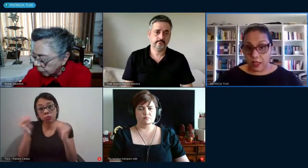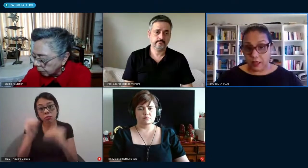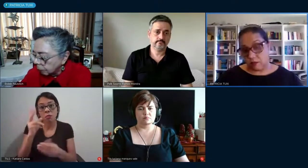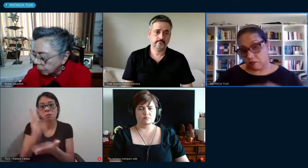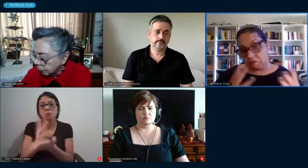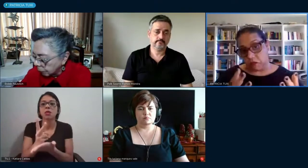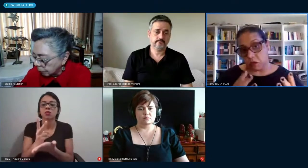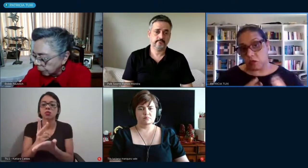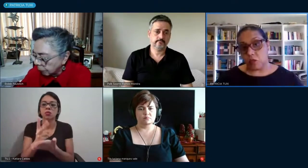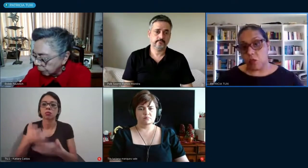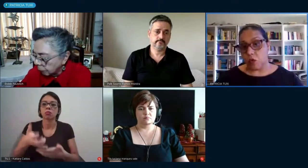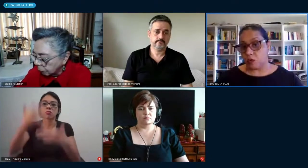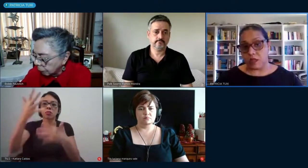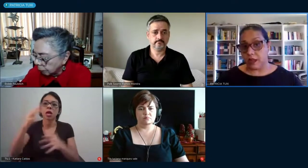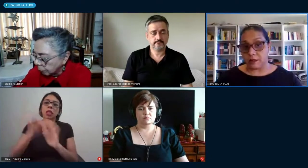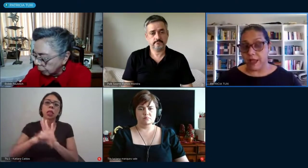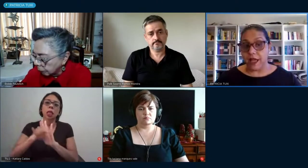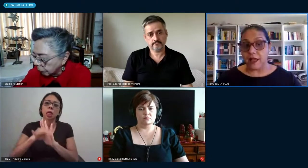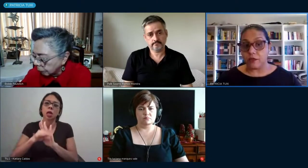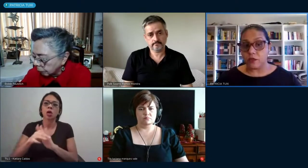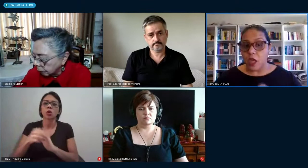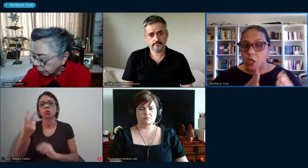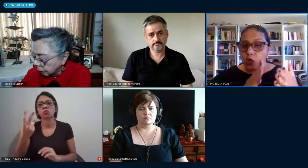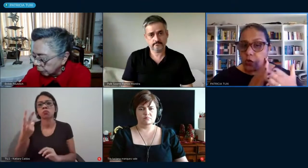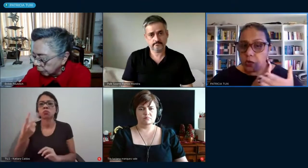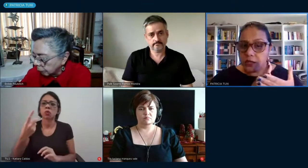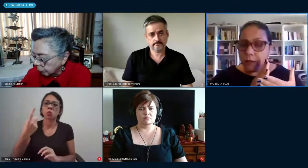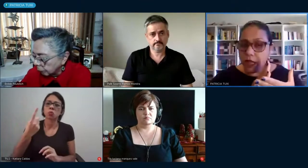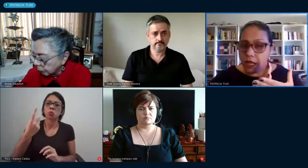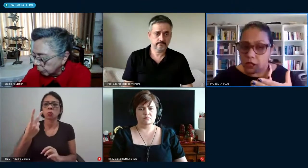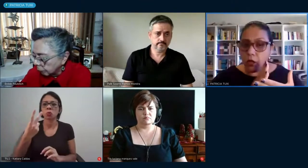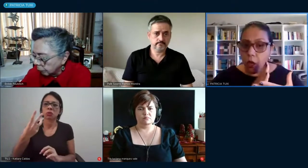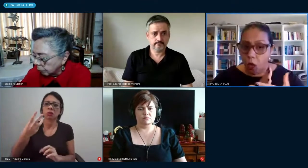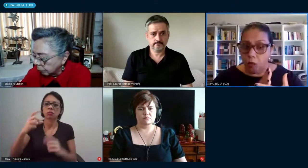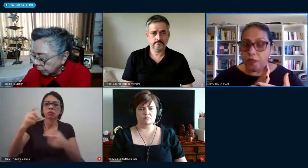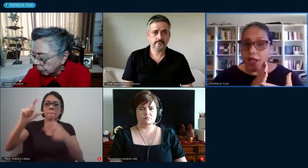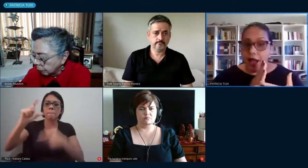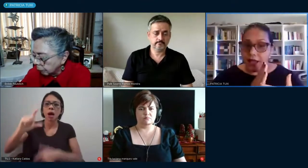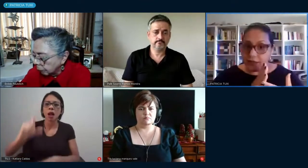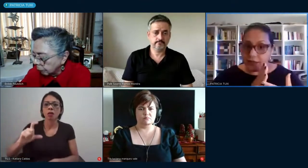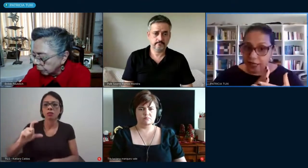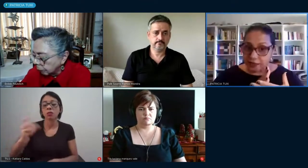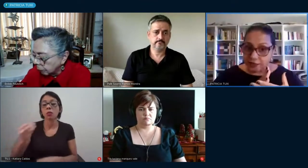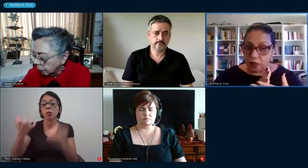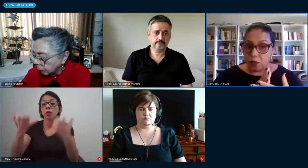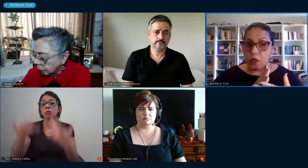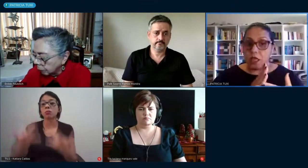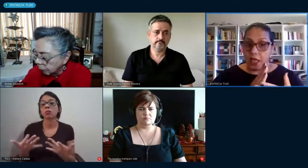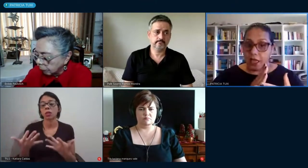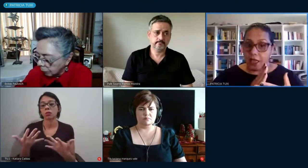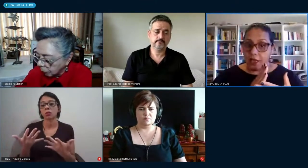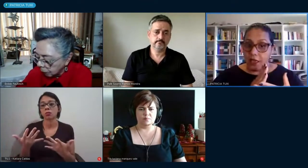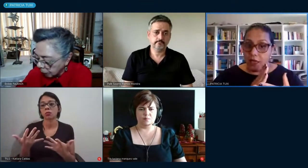repente, um ou três parágrafos, justamente com a